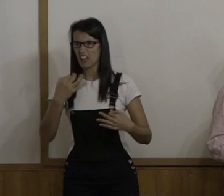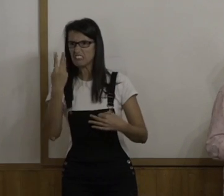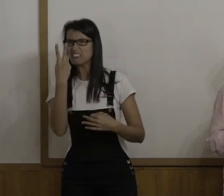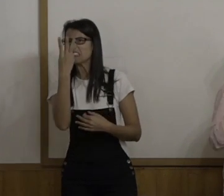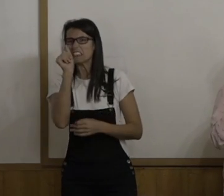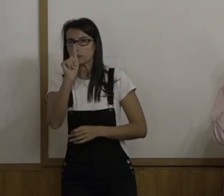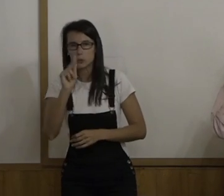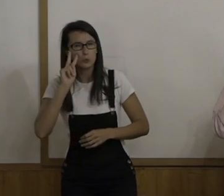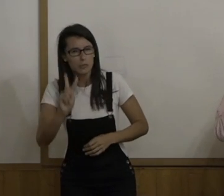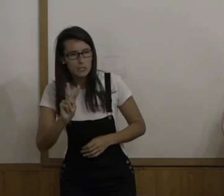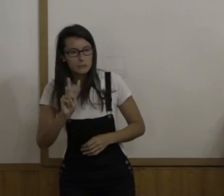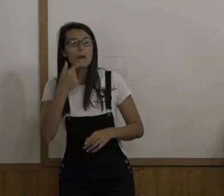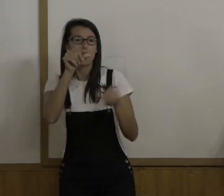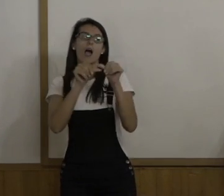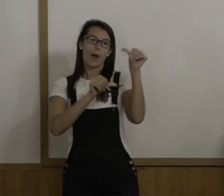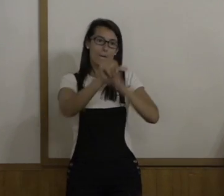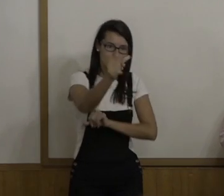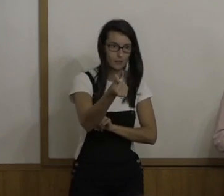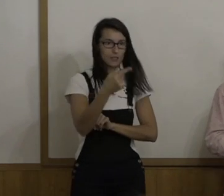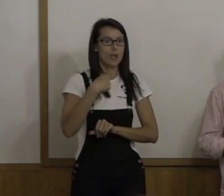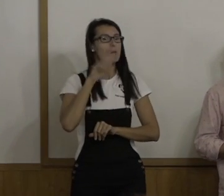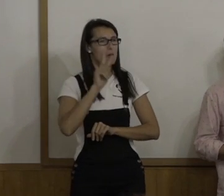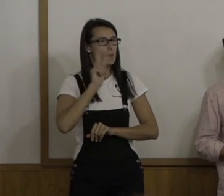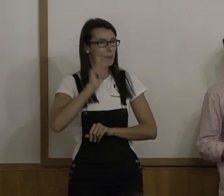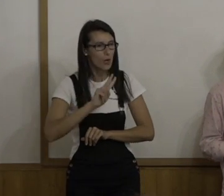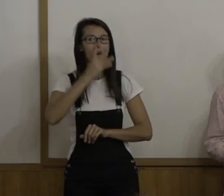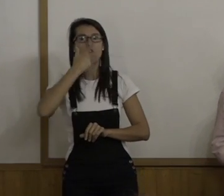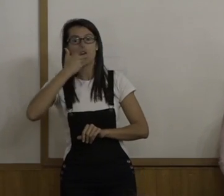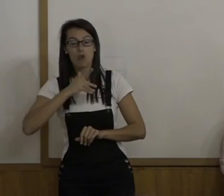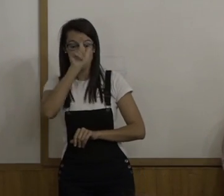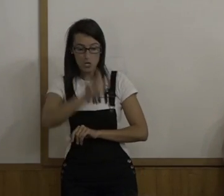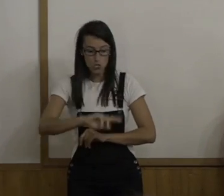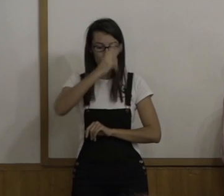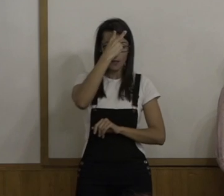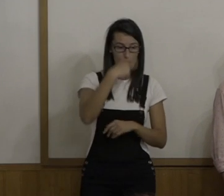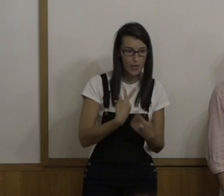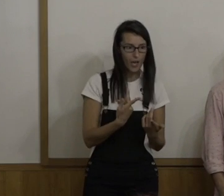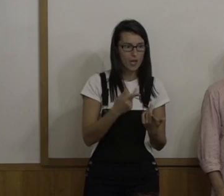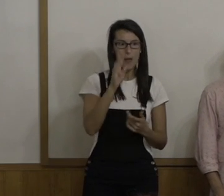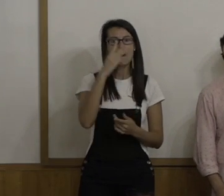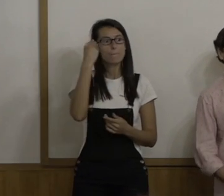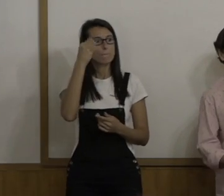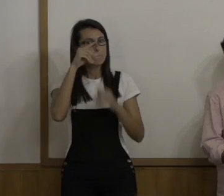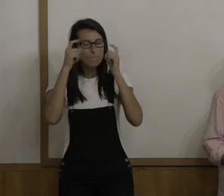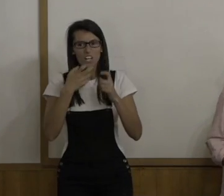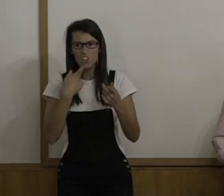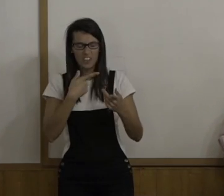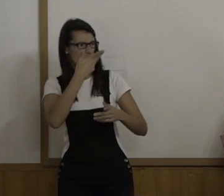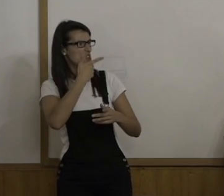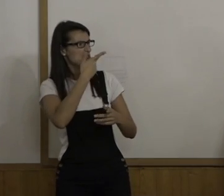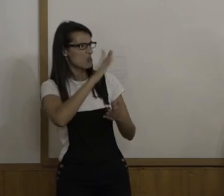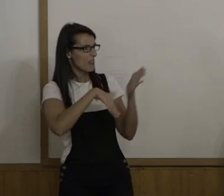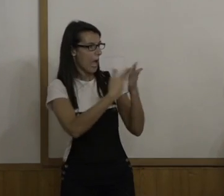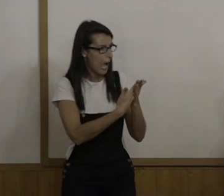3 minutos. Sí, sí, claro. Ahora ya, a partir de ahora, si la veo, la conozco. La gente ciega, ¿verdad, Sera y verdad, Paquillo? Ya no decimos que conocemos a alguien hasta que hemos hablado un rato con